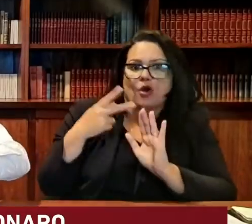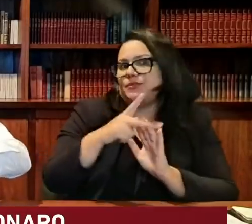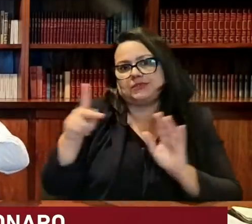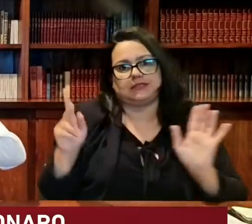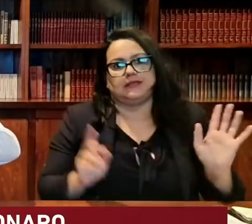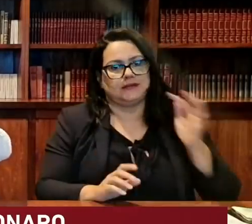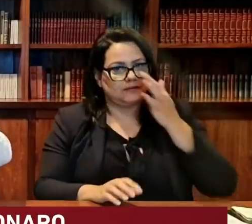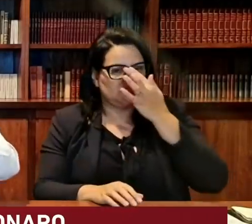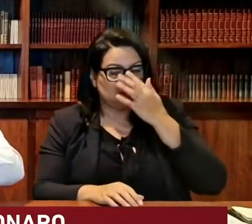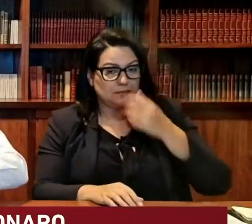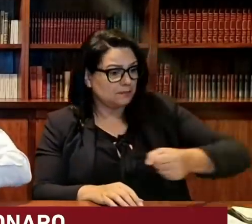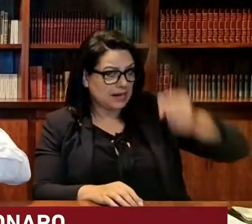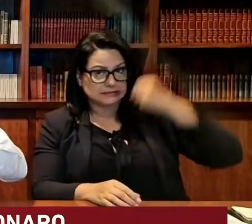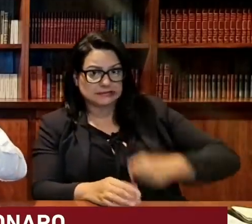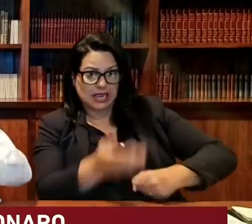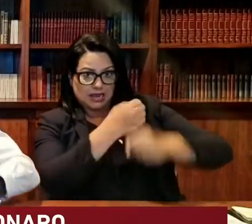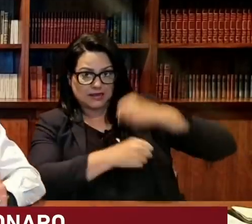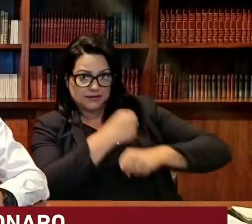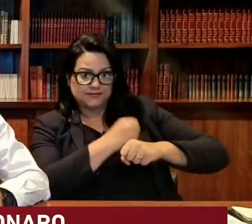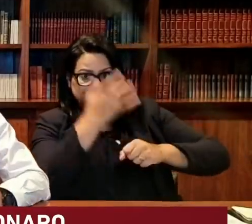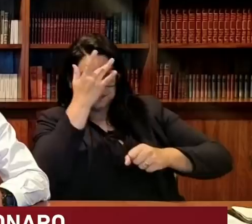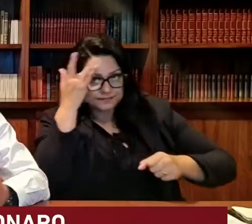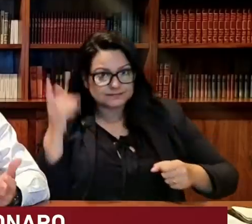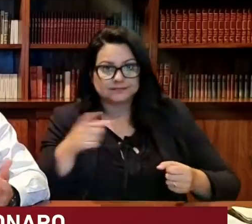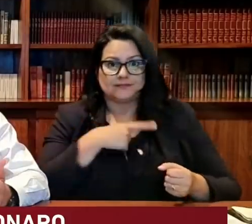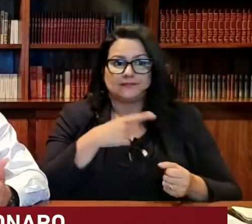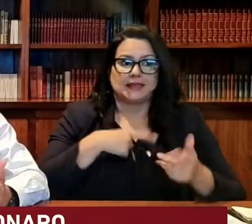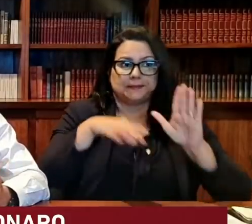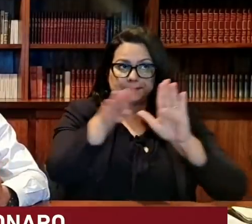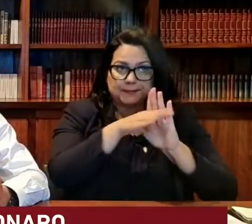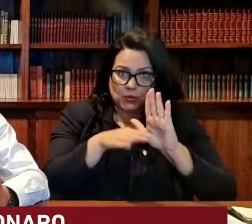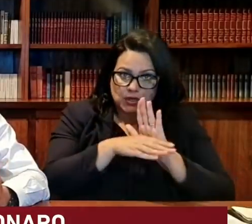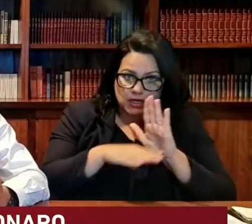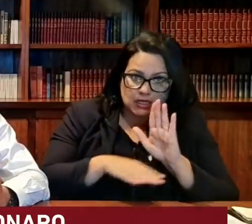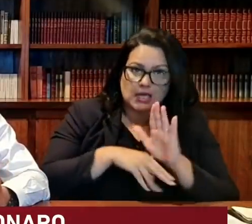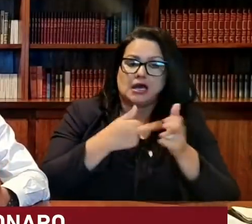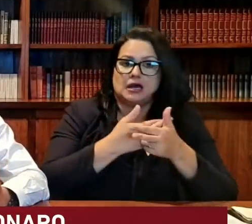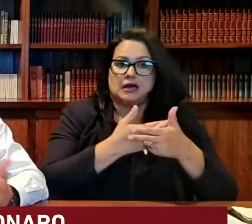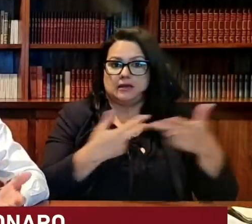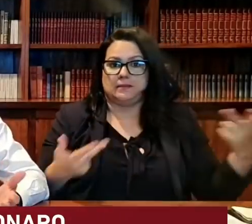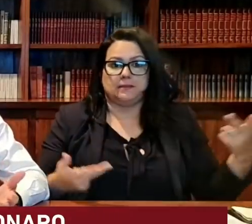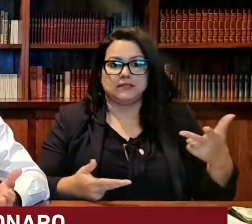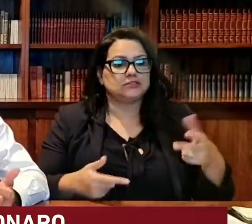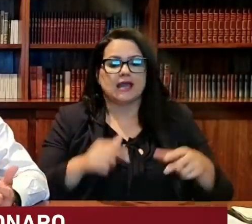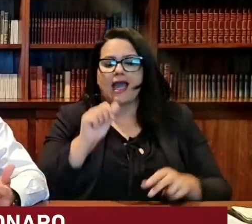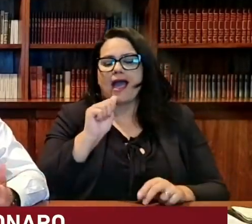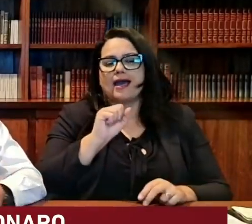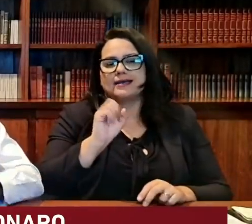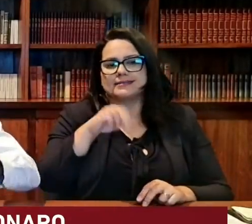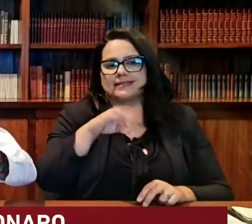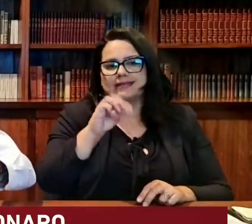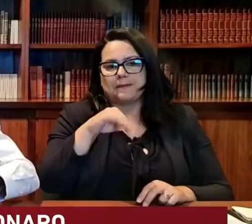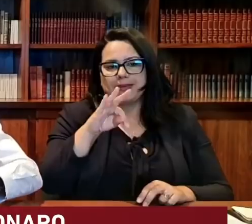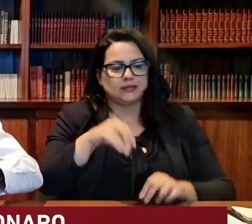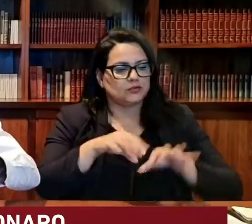que no passado, né, entraram num programa de assentamento. Então, quando você